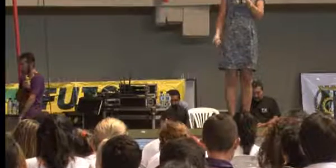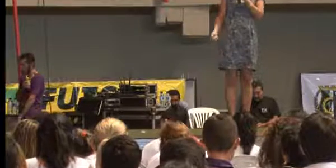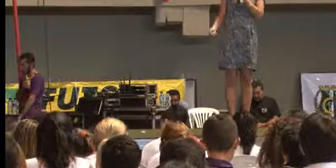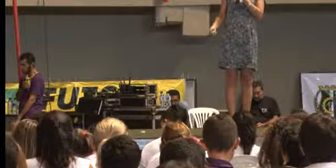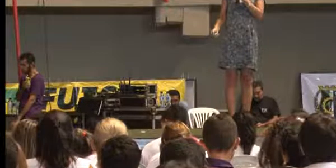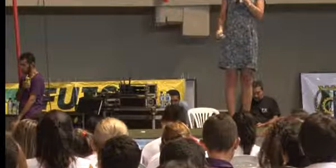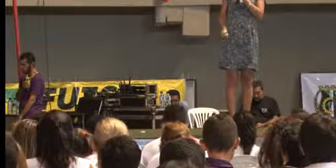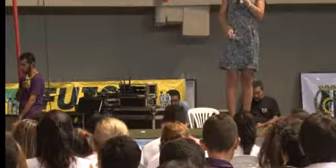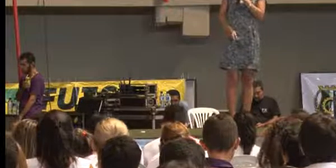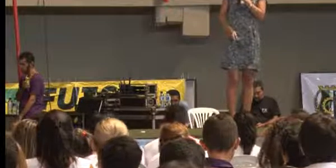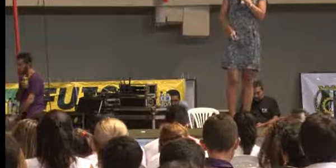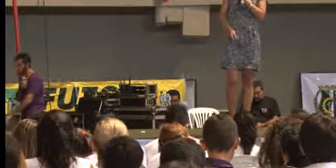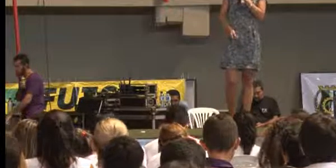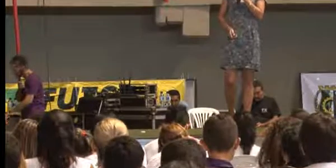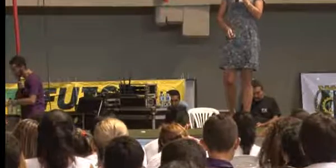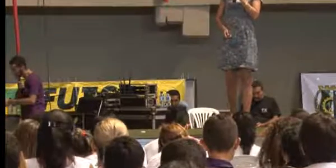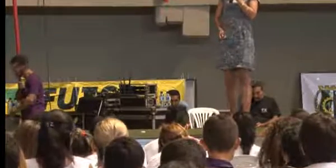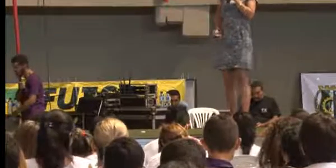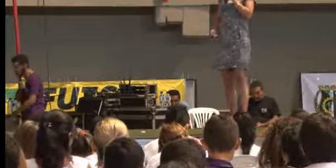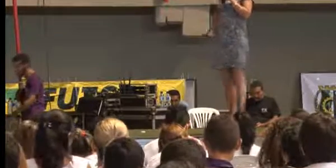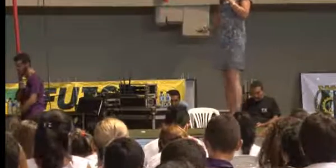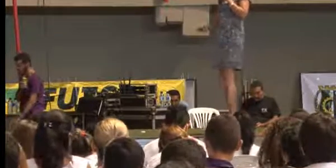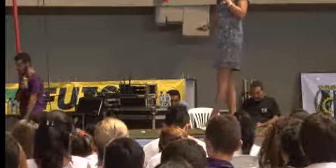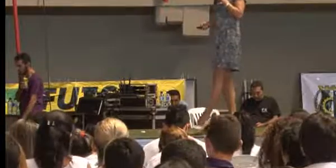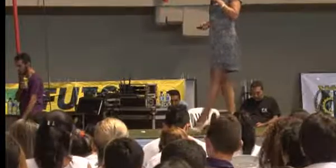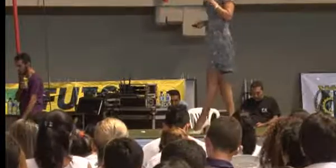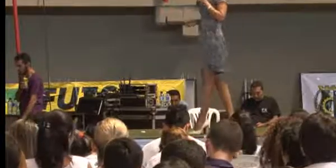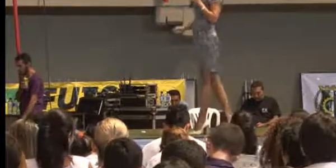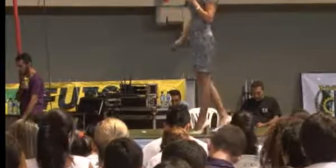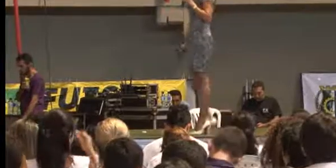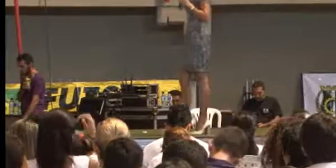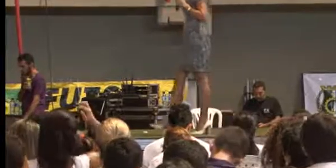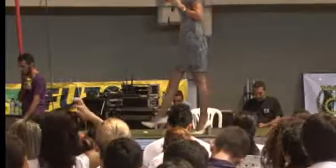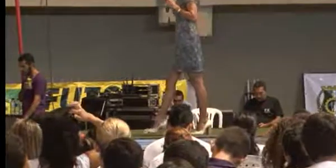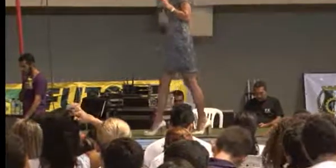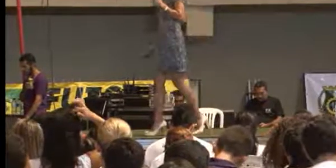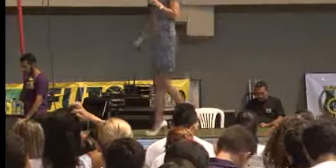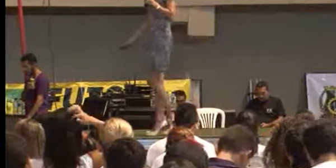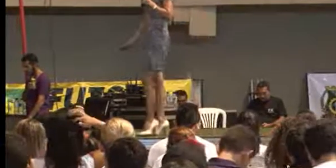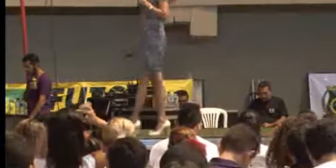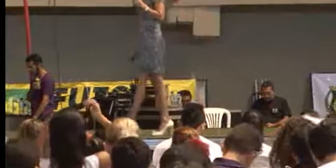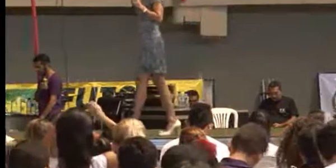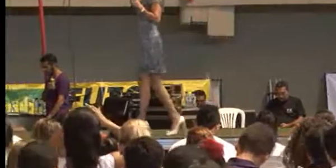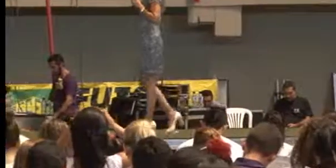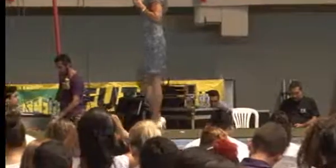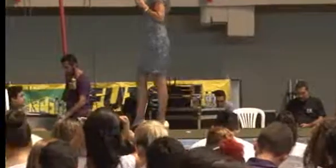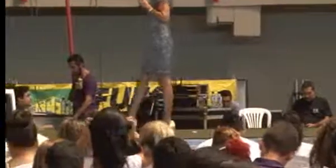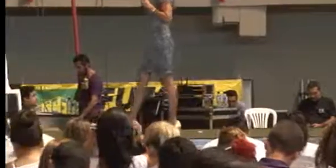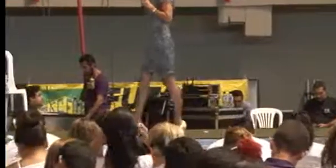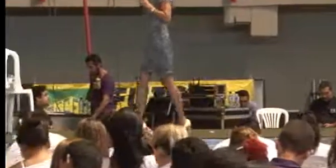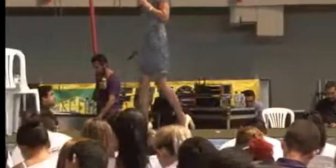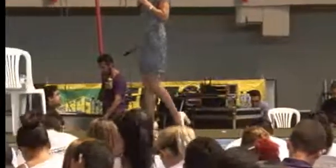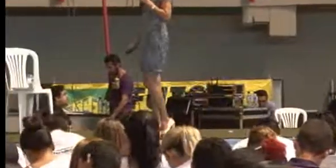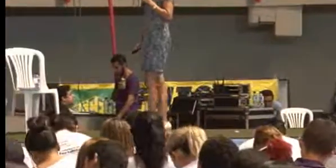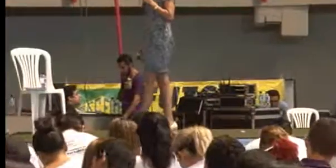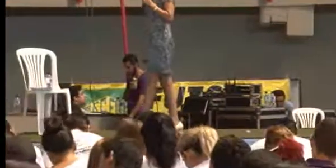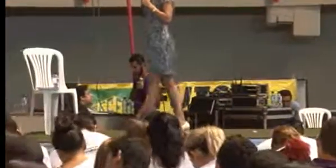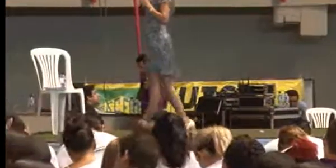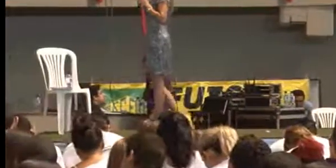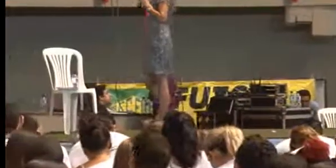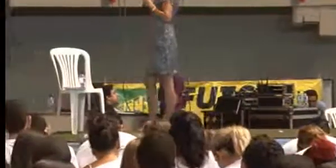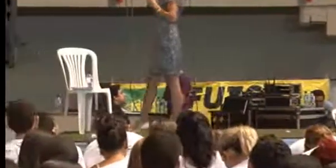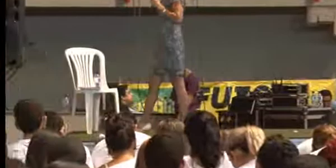tá? Segundo, levantamento inicial de ideias. Anote aí outra dica. O que eu